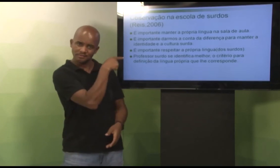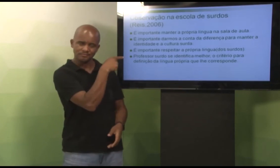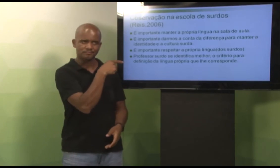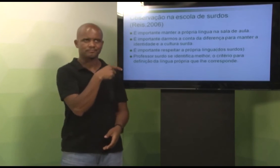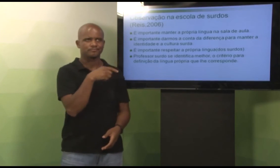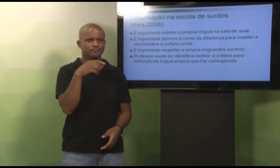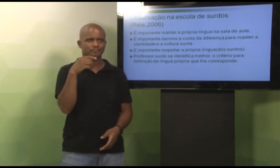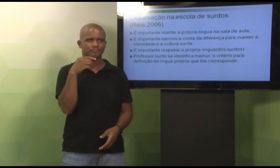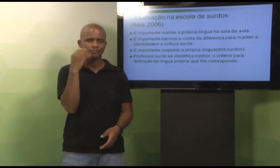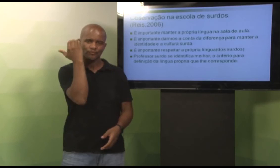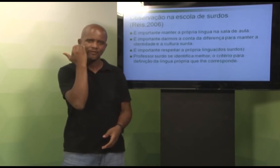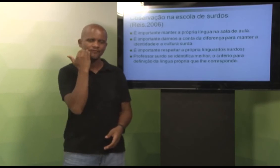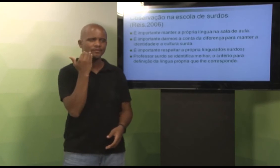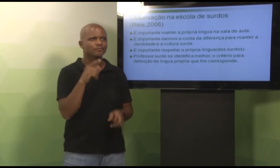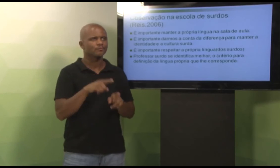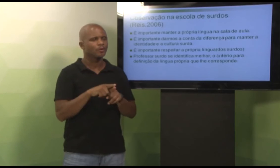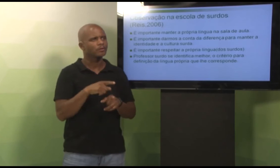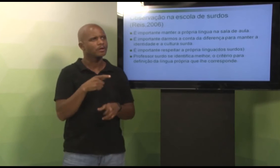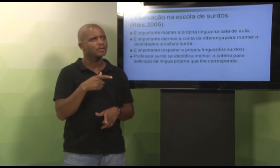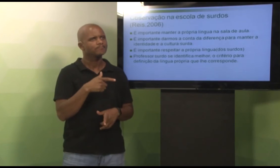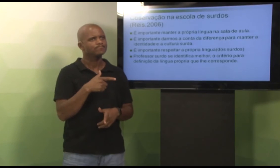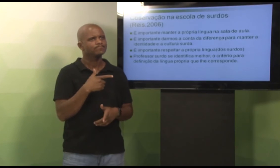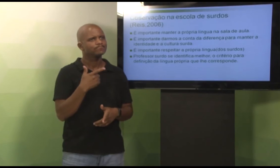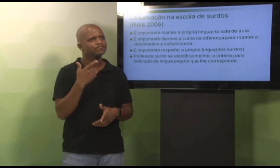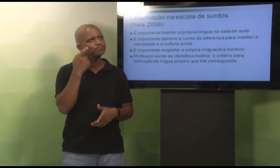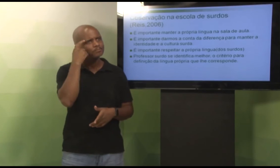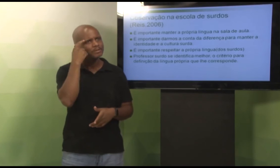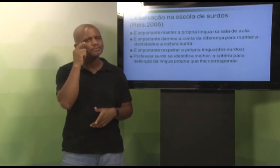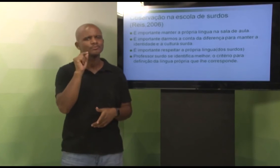os alunos, que o aluno se espelhe nele.